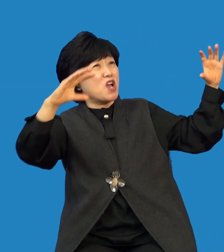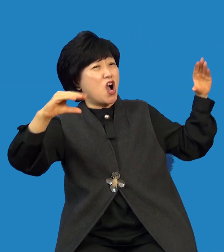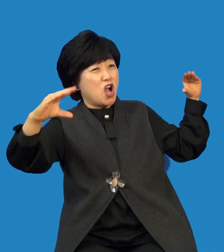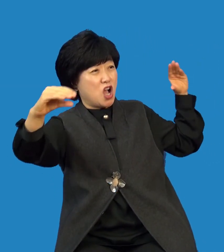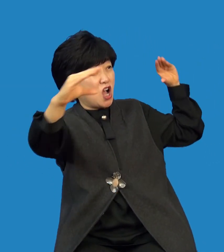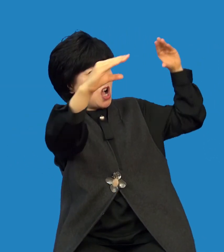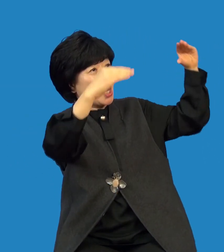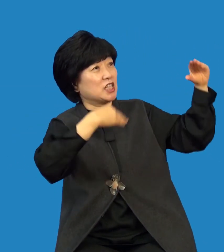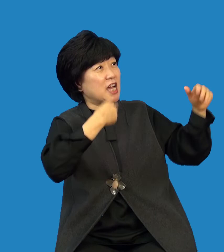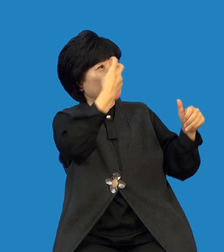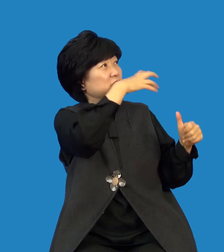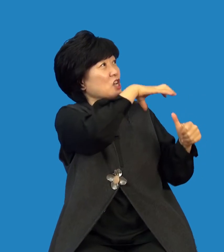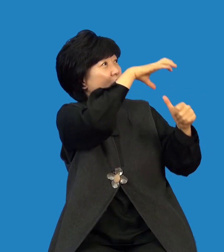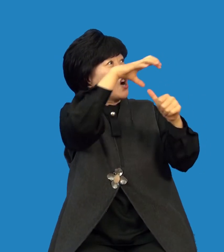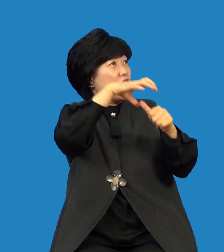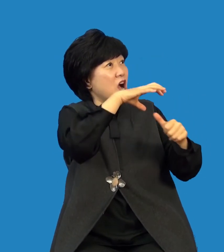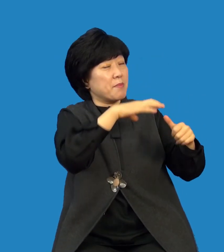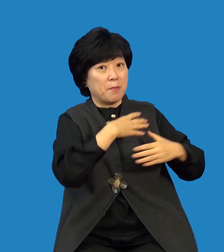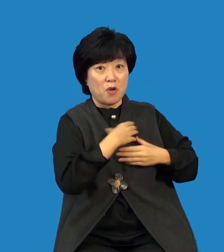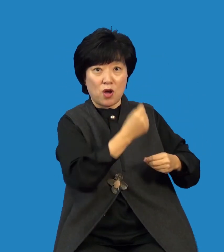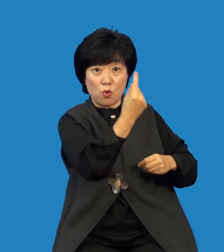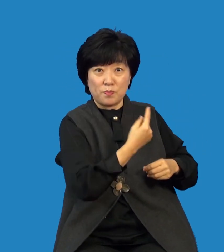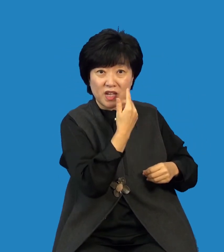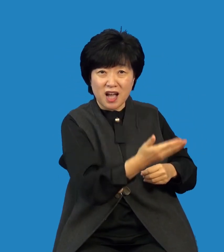있다는 거예요. 내 안에 두려움이라고 하는 질병이.